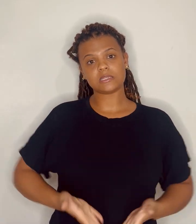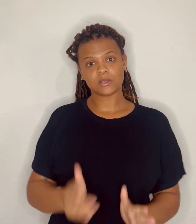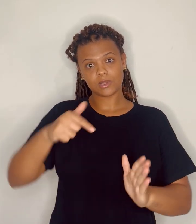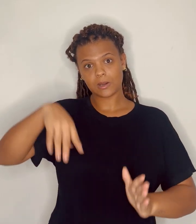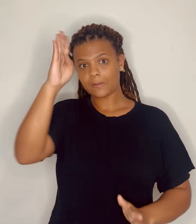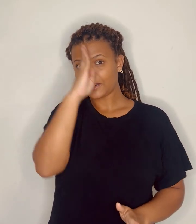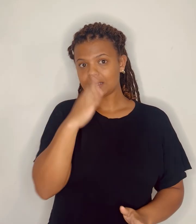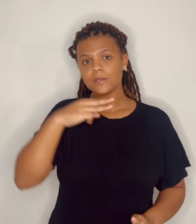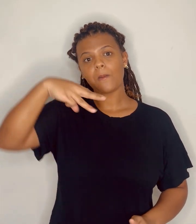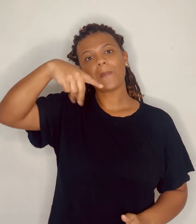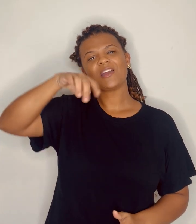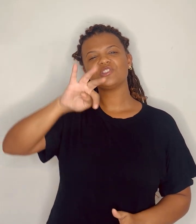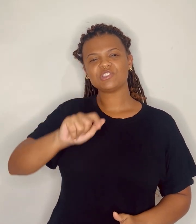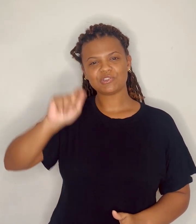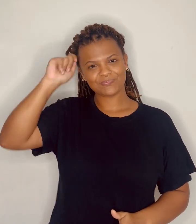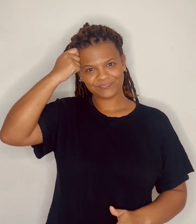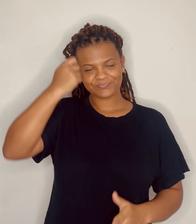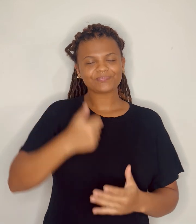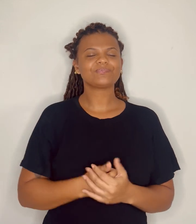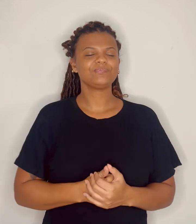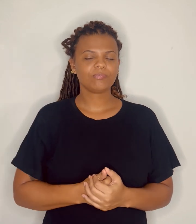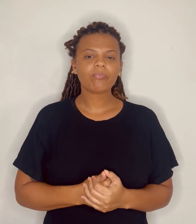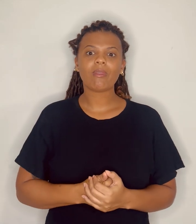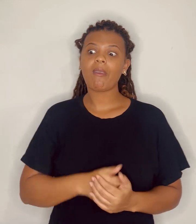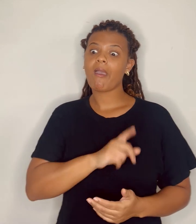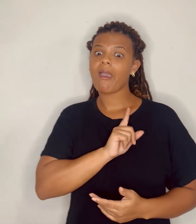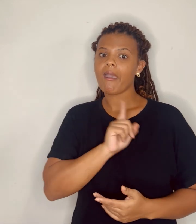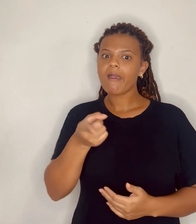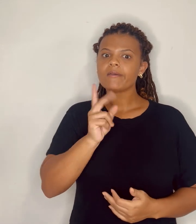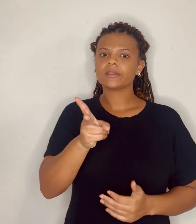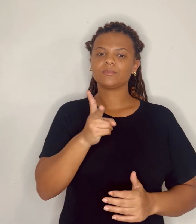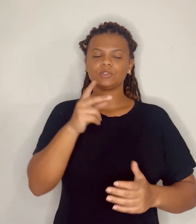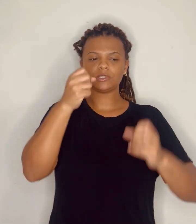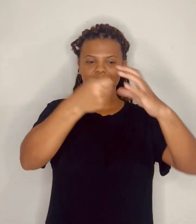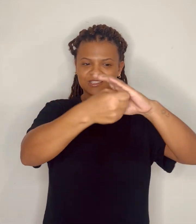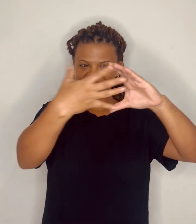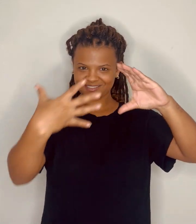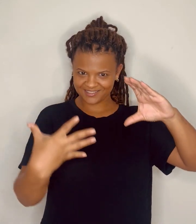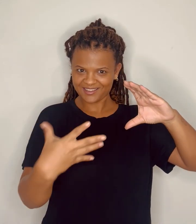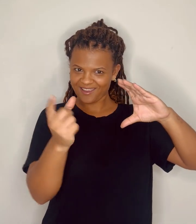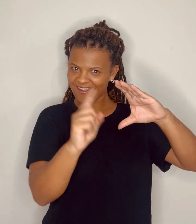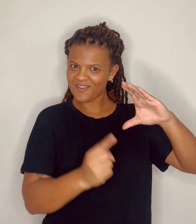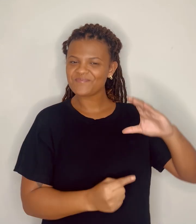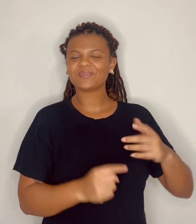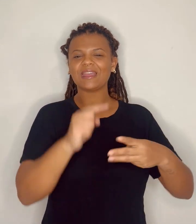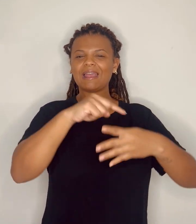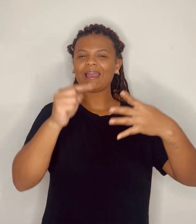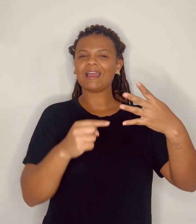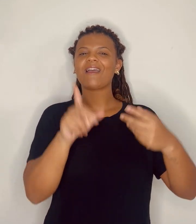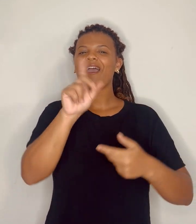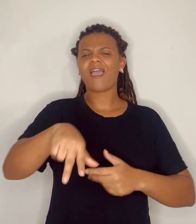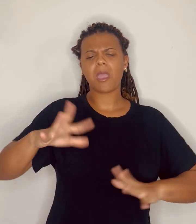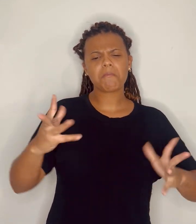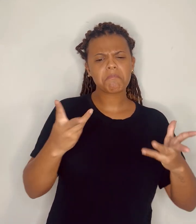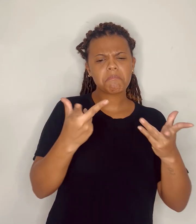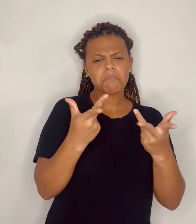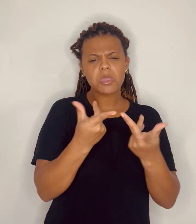Fonseca. Sempre muito descrito por seus biógrafos, como Araújo de Porto Alegre, como extremamente habilidoso, de um trabalho de muito bom